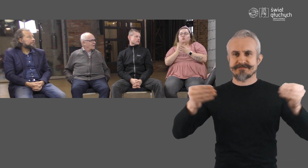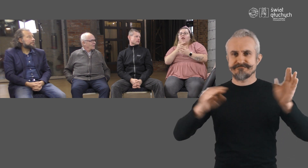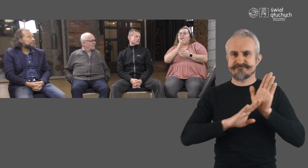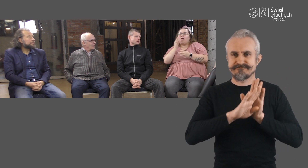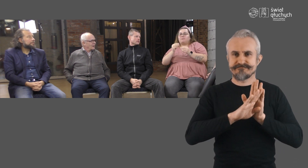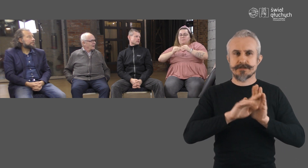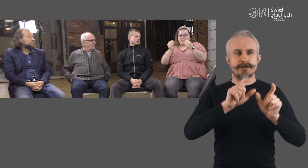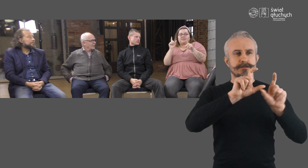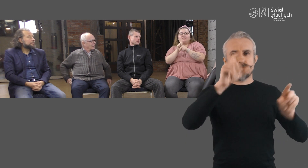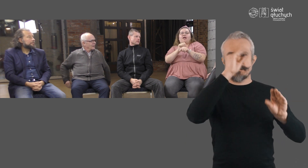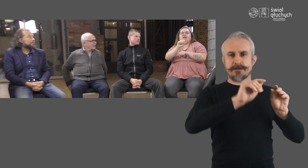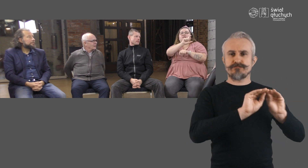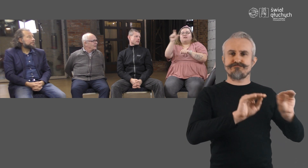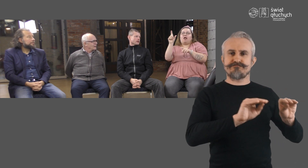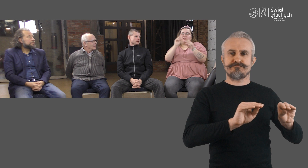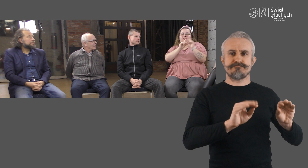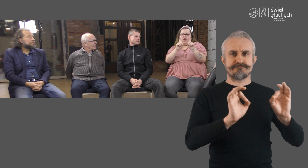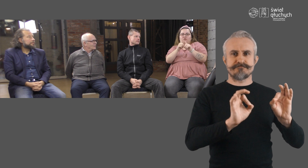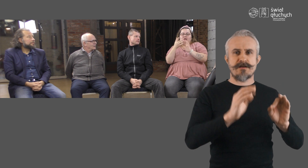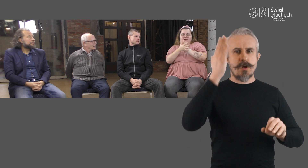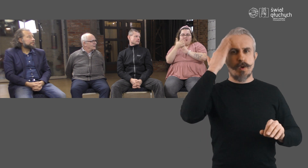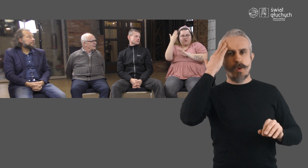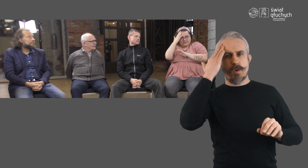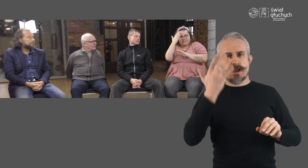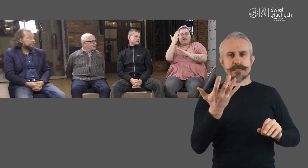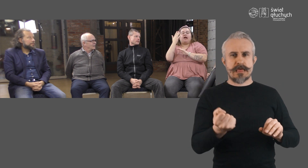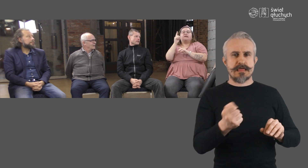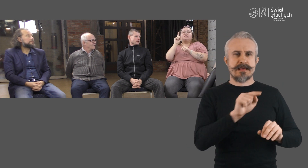Teraz podnosi się ta edukacja, bardziej się rozwija.